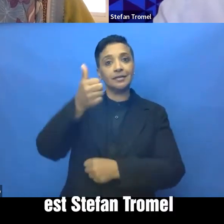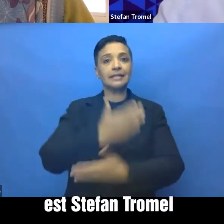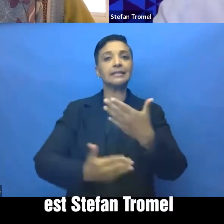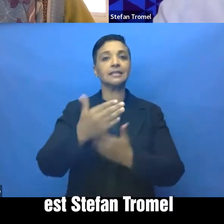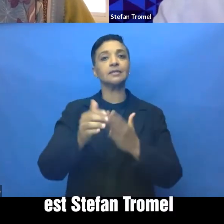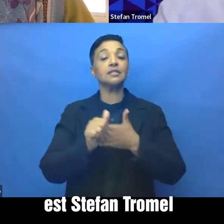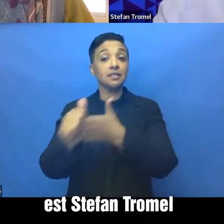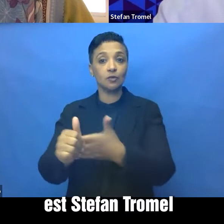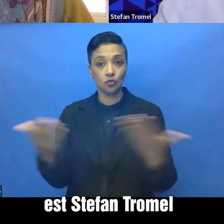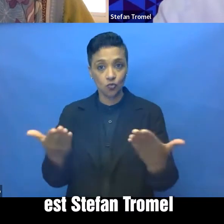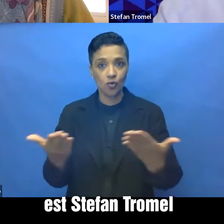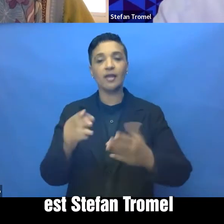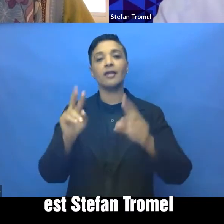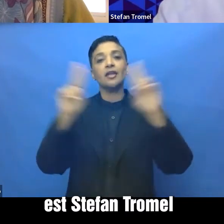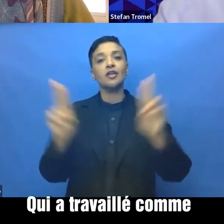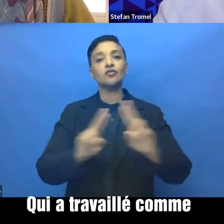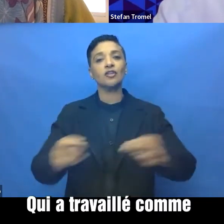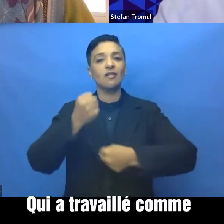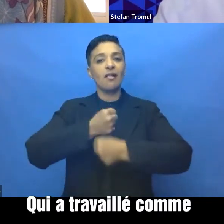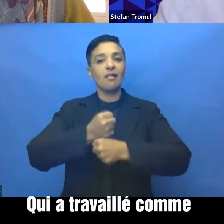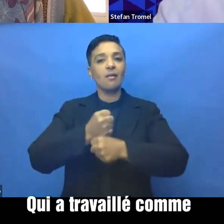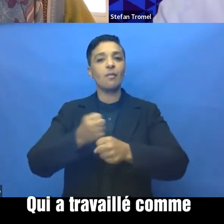notre prochain orateur,